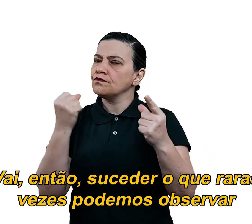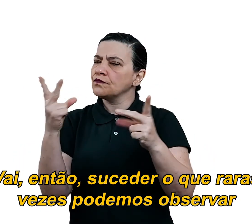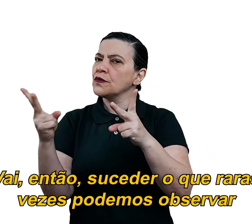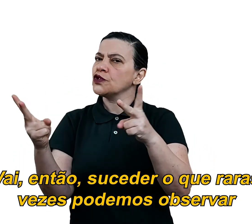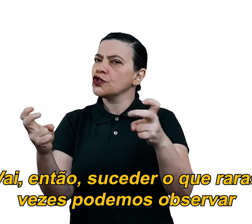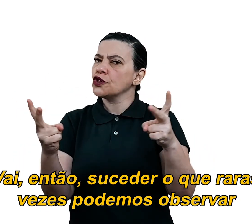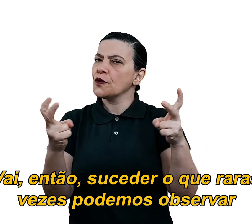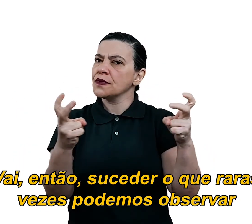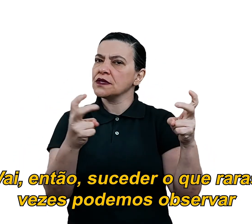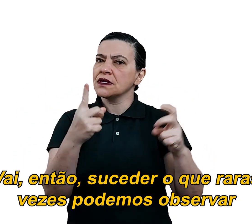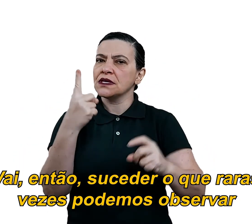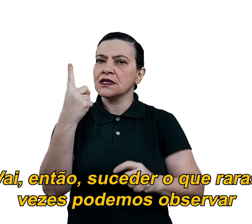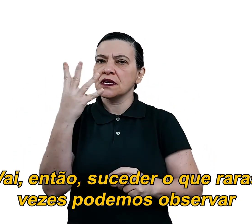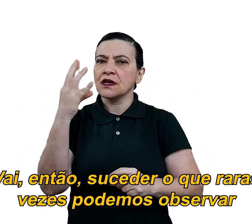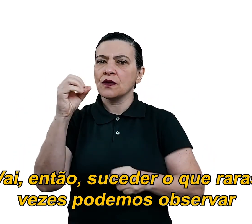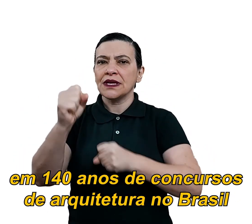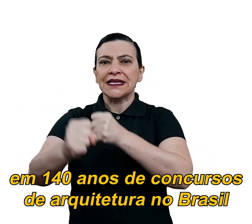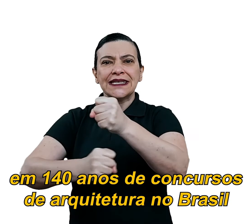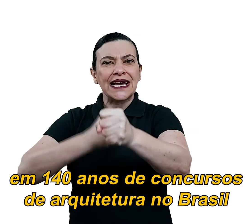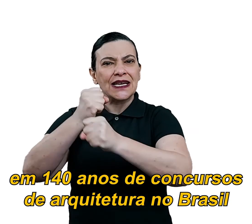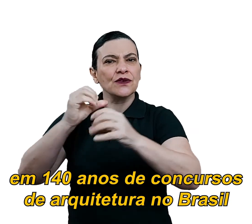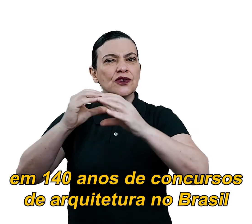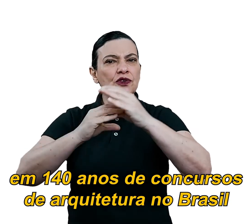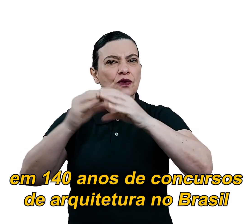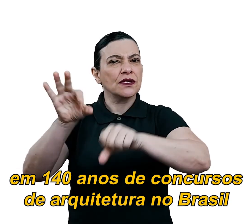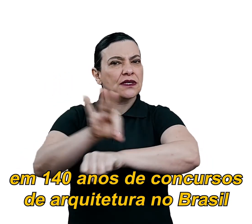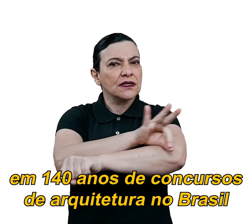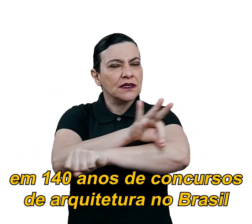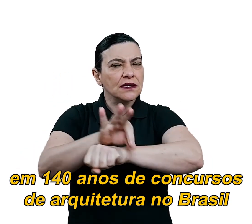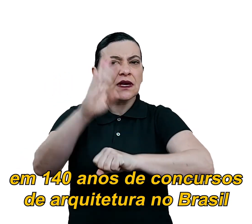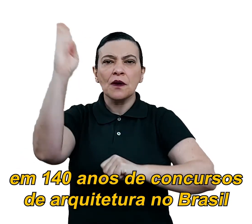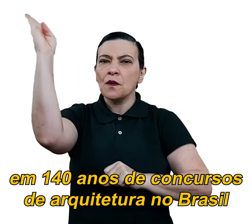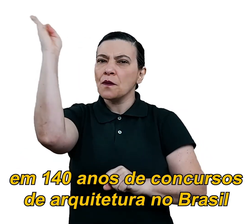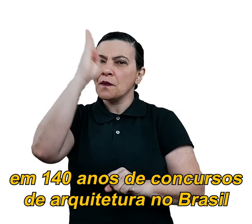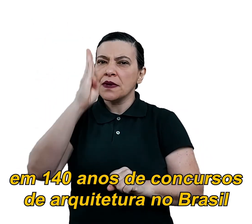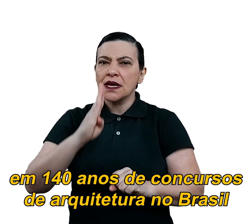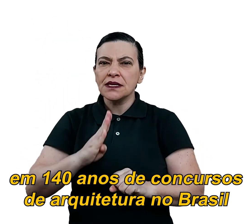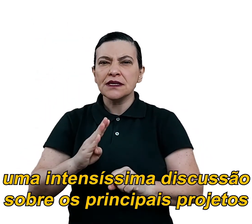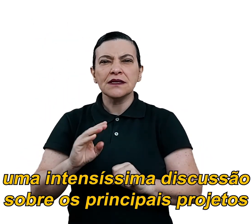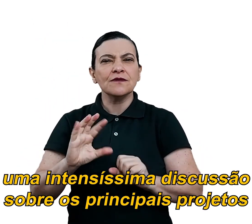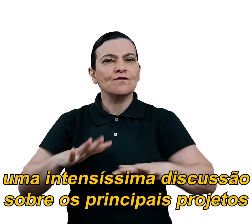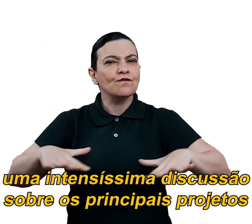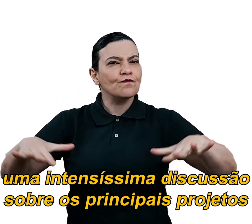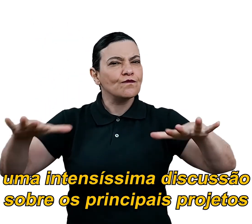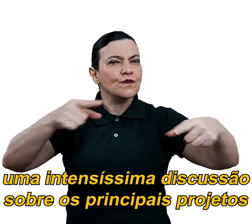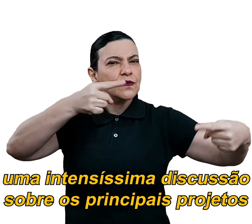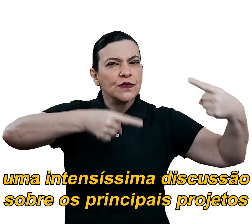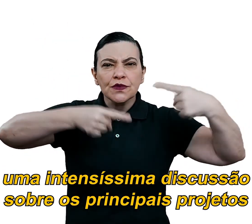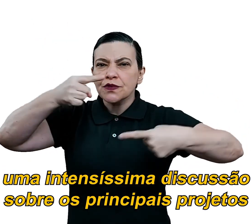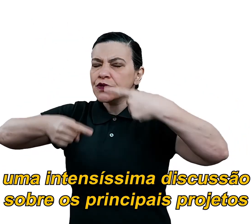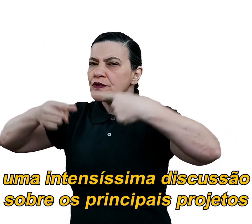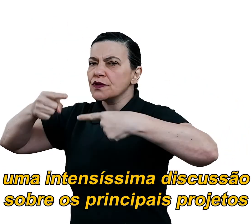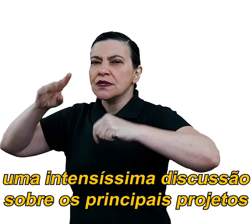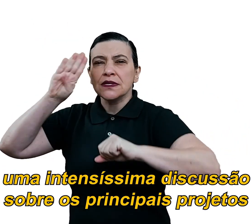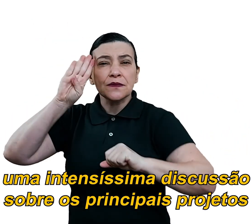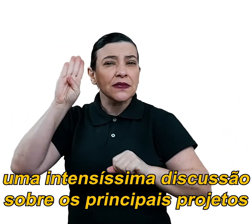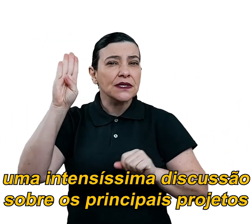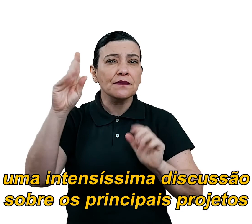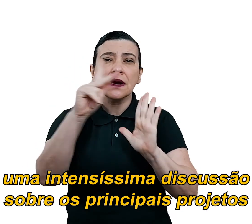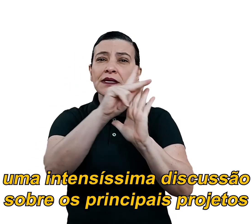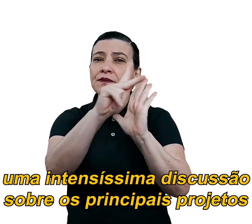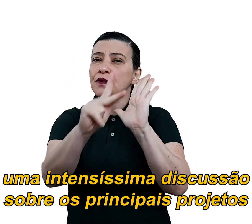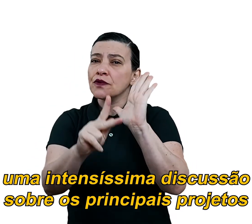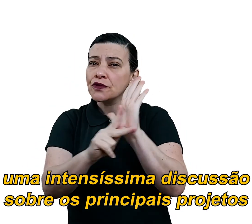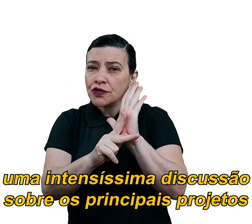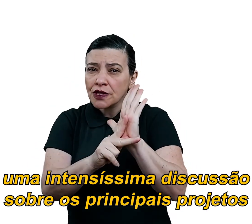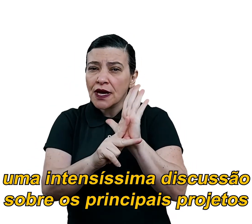raras vezes podemos observar em 140 anos de concursos de arquitetura no Brasil, uma intensíssima discussão